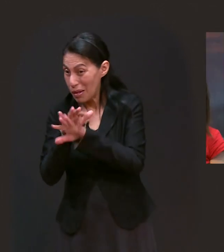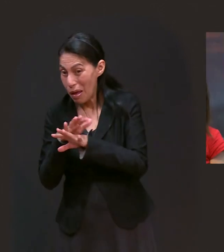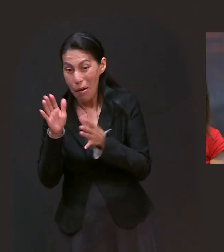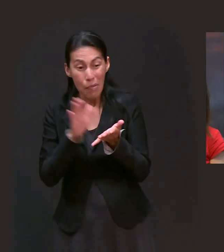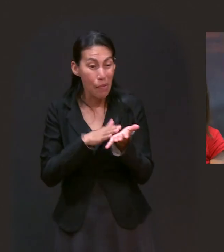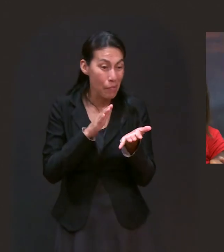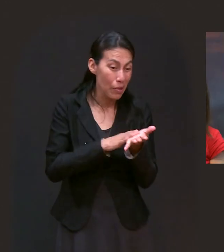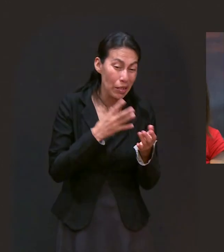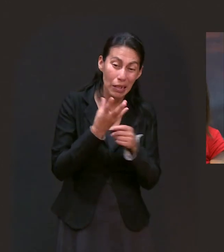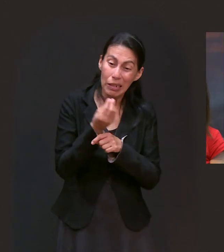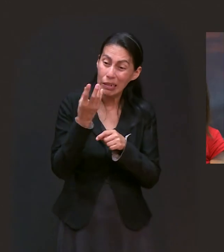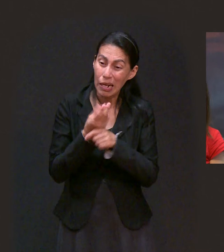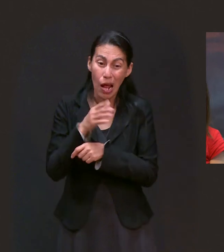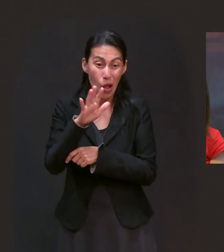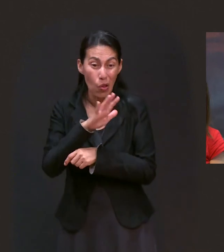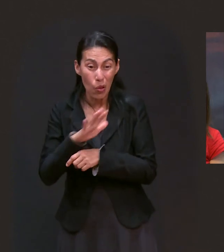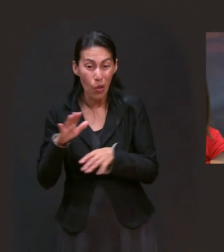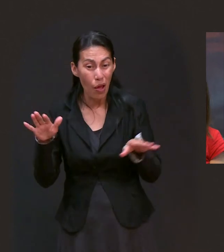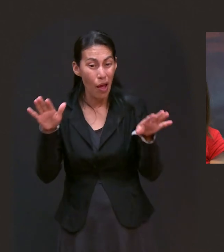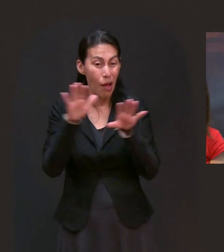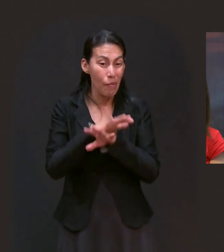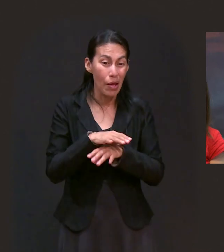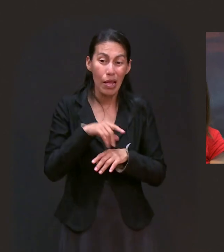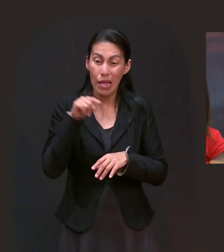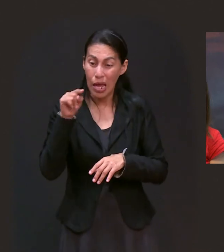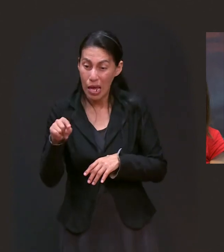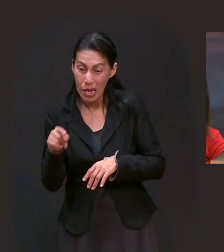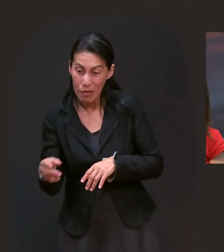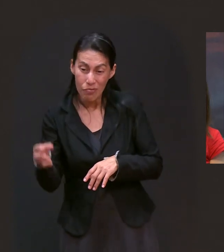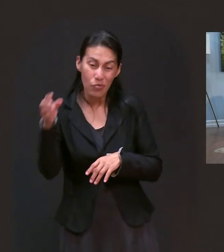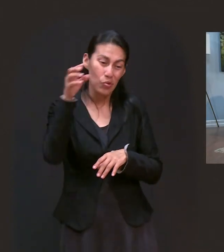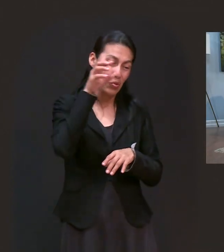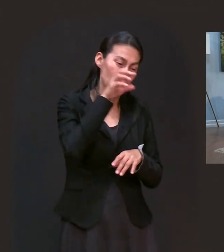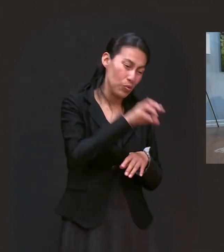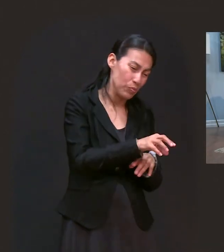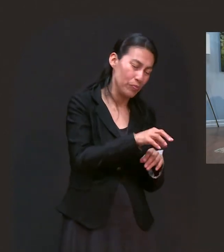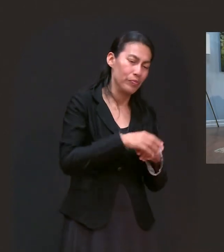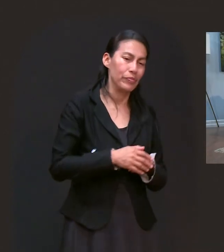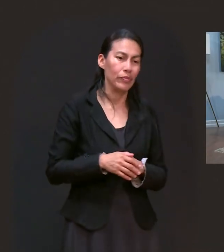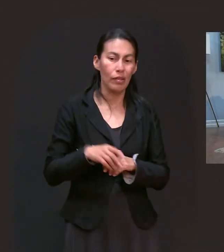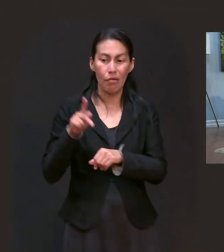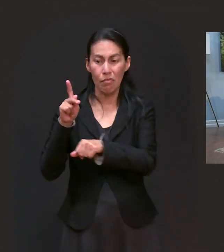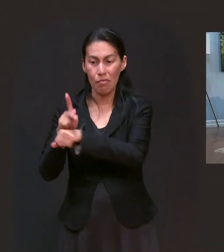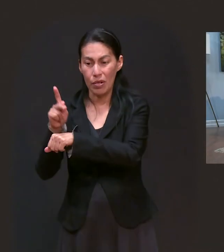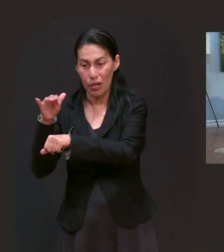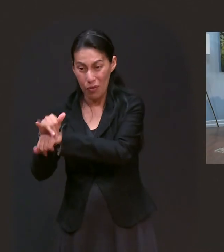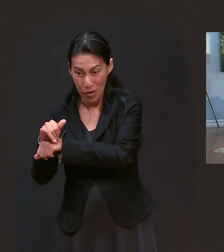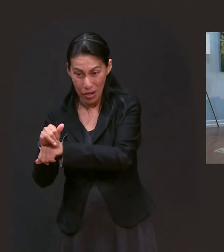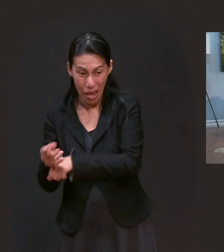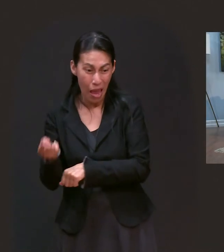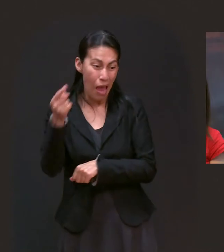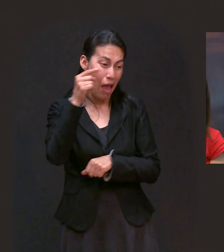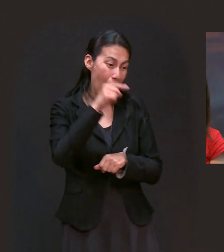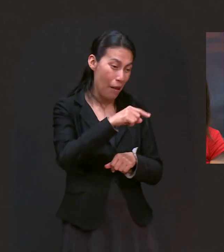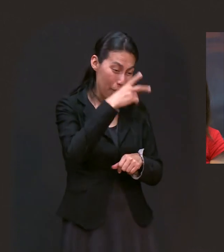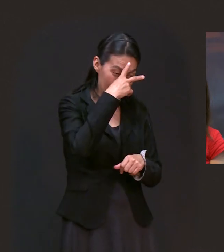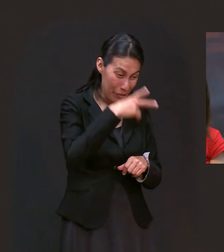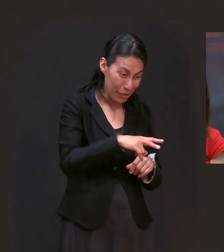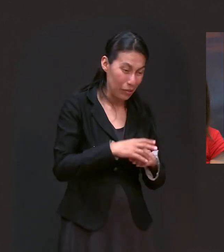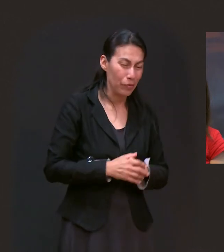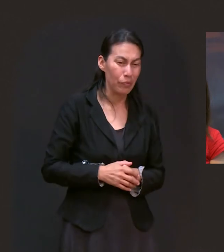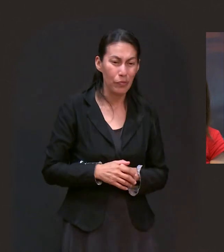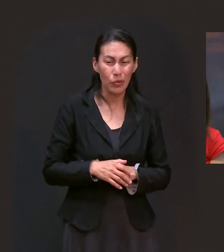del país de vender todo y papel de aquella gran emigrar a otro país es duro todos los